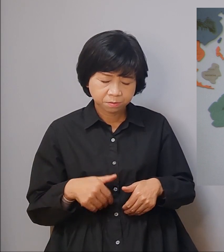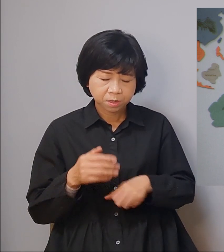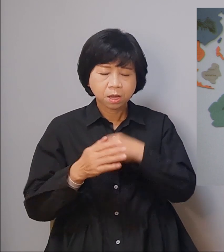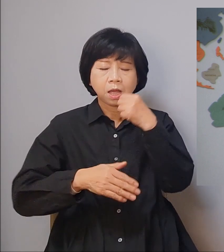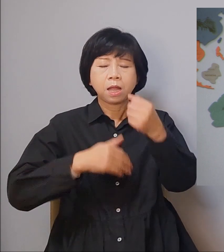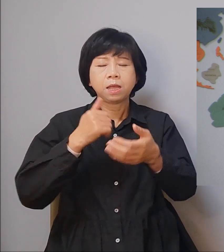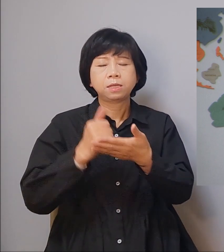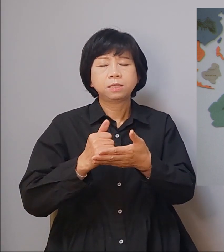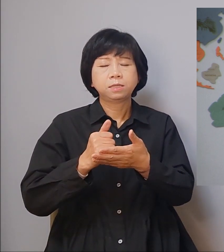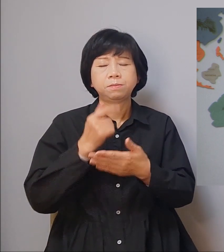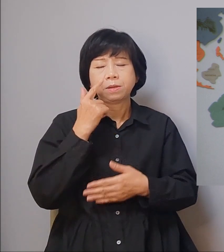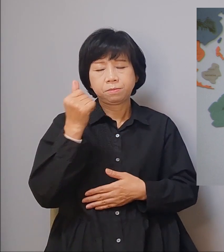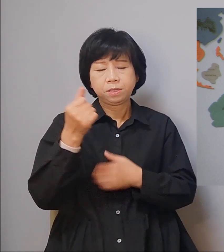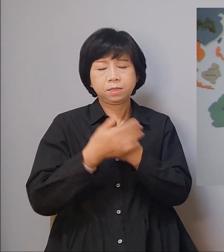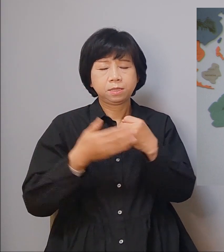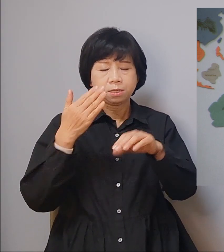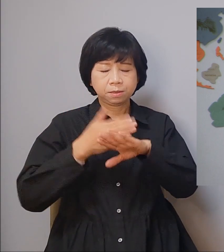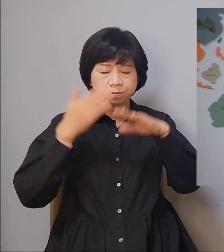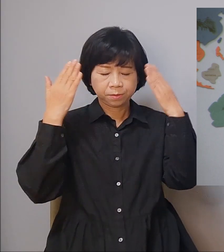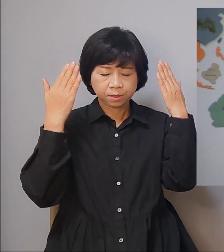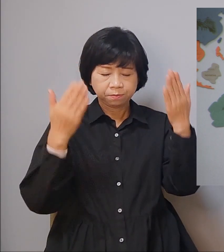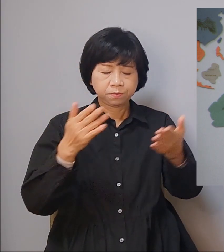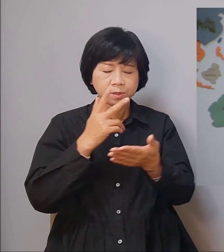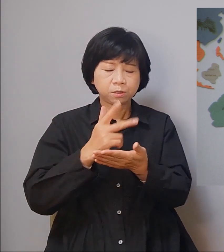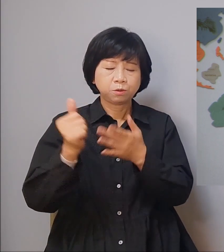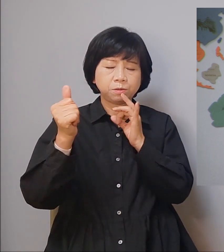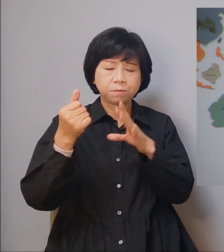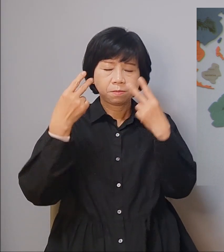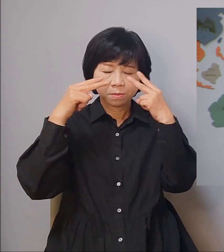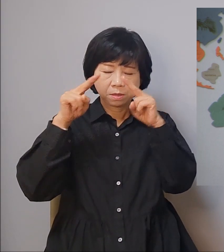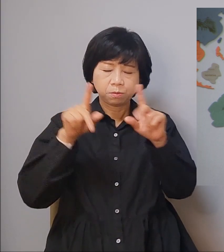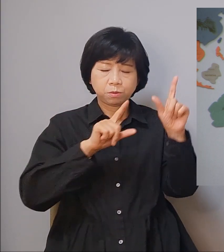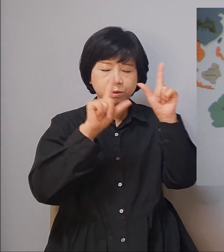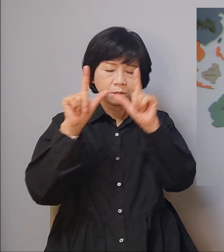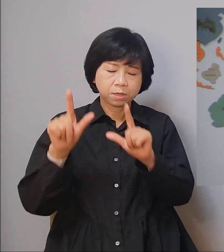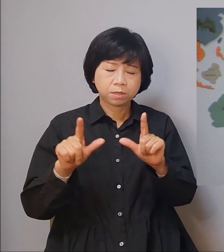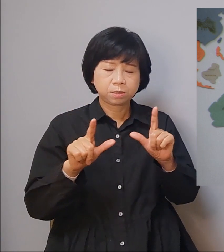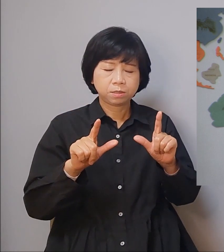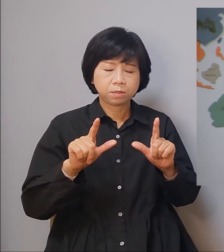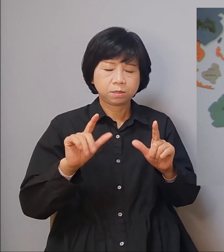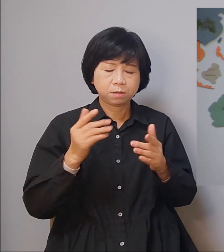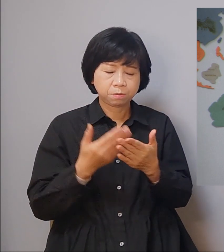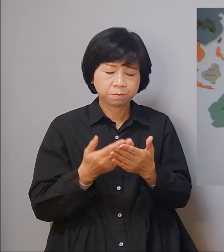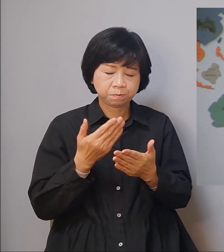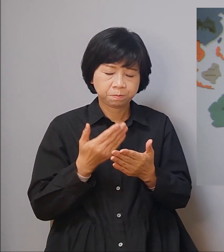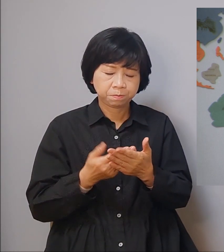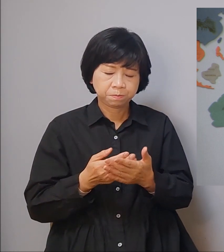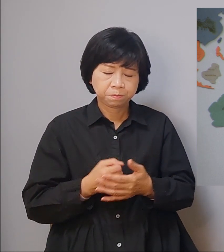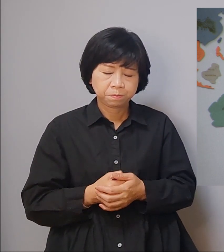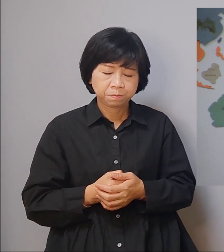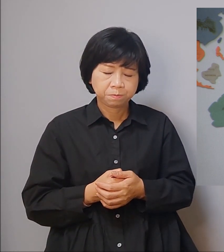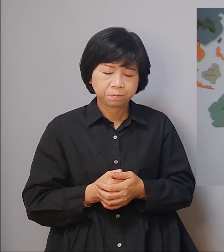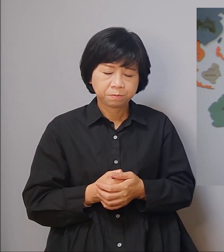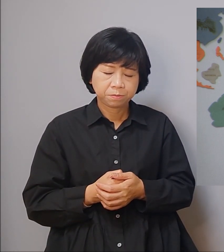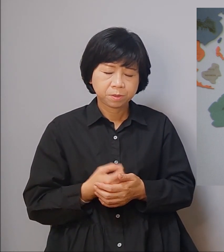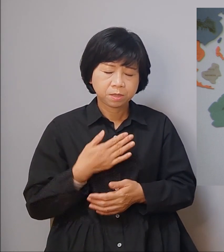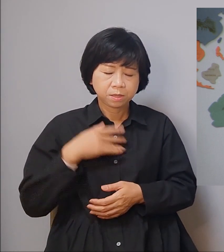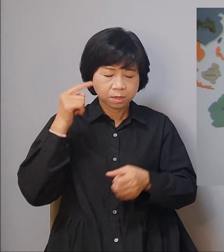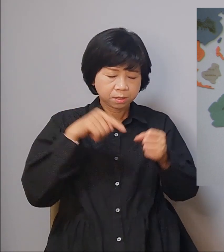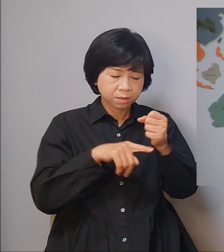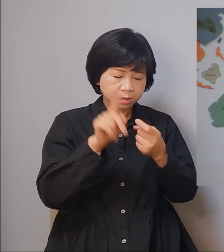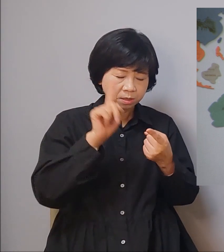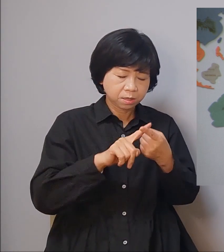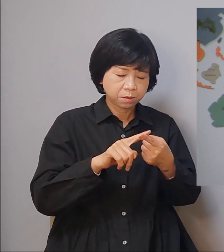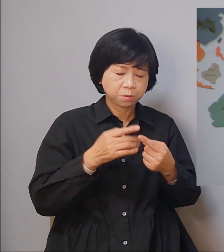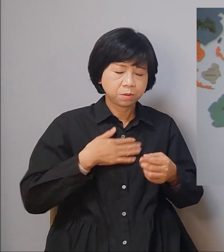하나님 아버지, 은혜를 감사합니다. 주님만 바라보고 살아가는 우리의 인생이 되게 하여 주시옵소서. 내 뜻대로 내